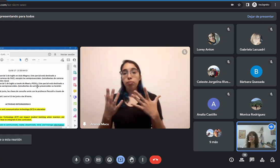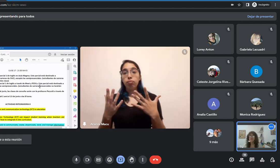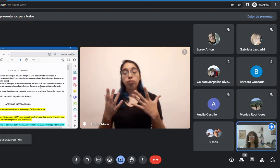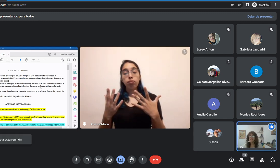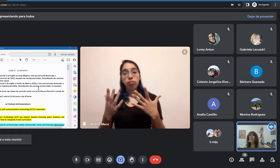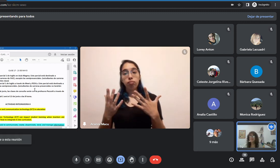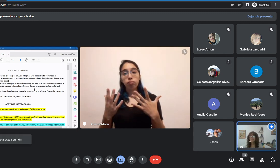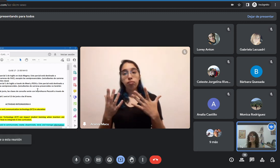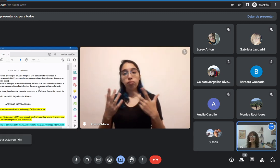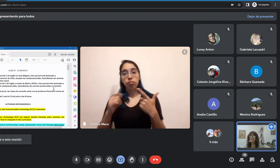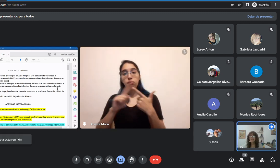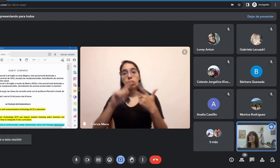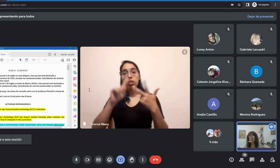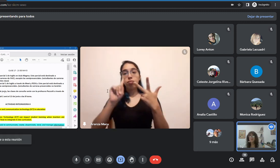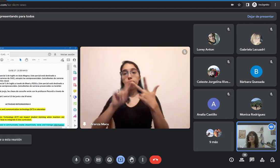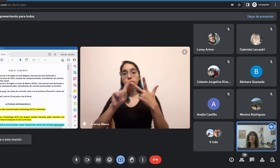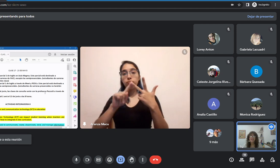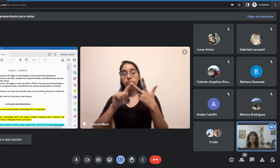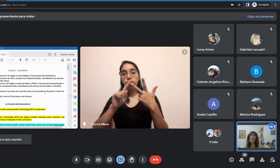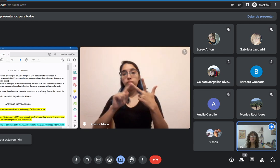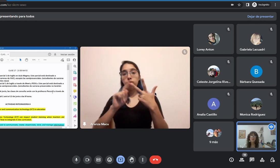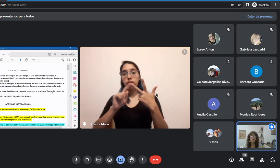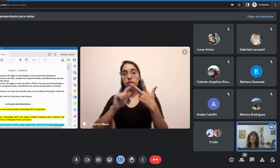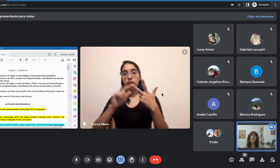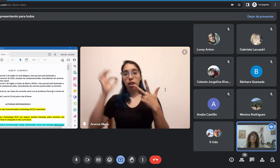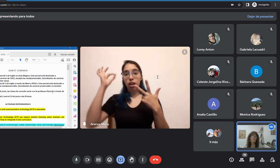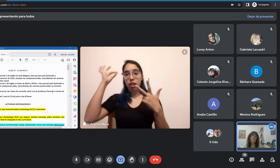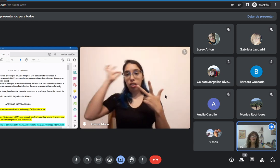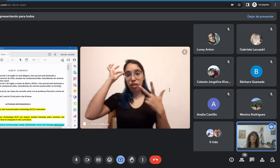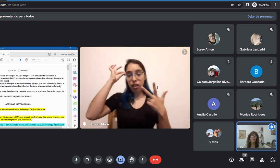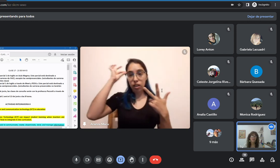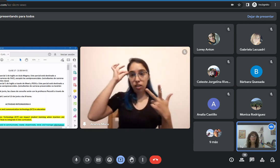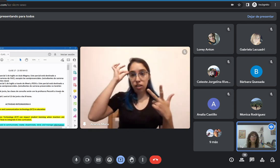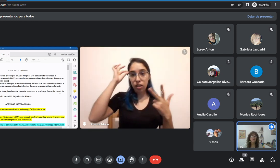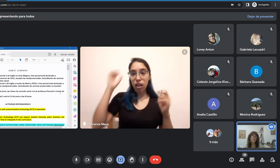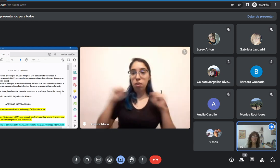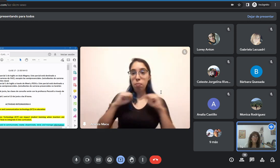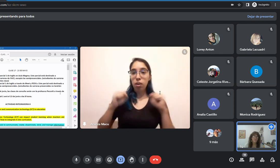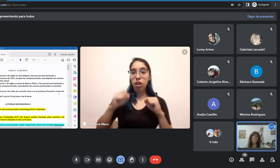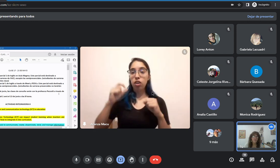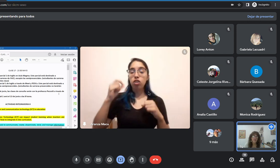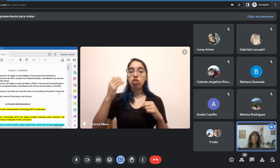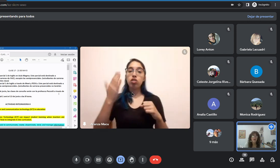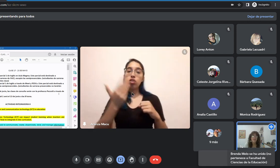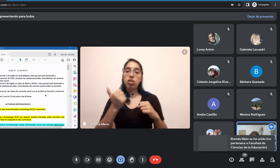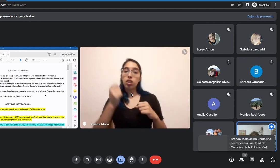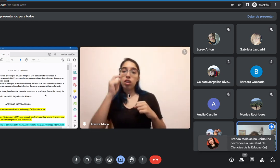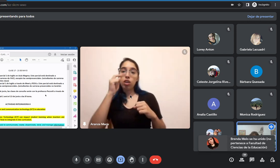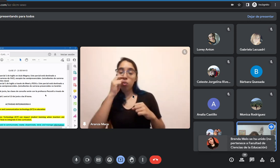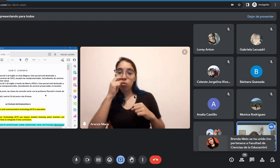Los días 30 y 6 de junio las clases de consulta serán con la profesora Pesutti, o sea, después